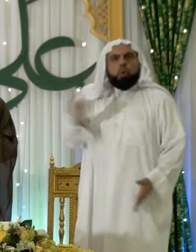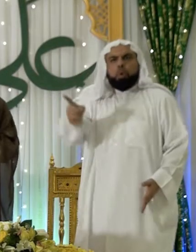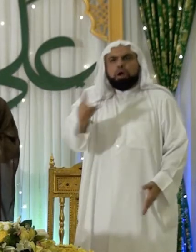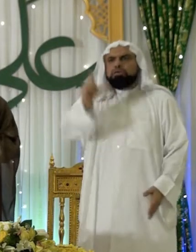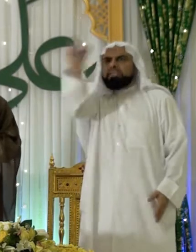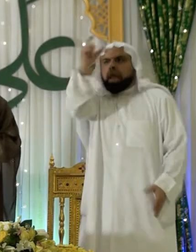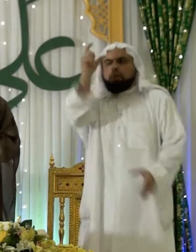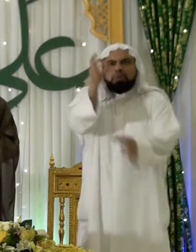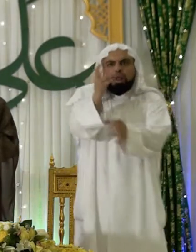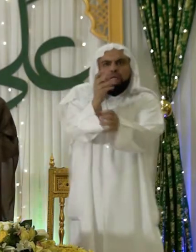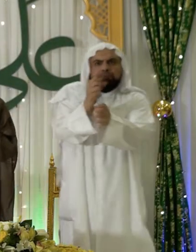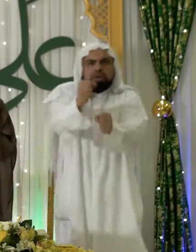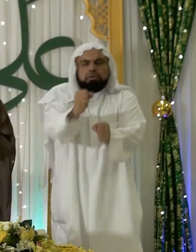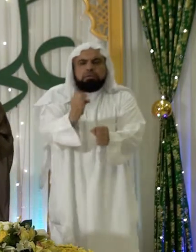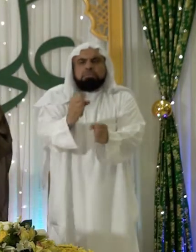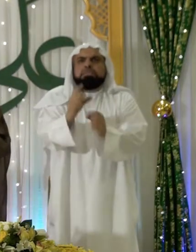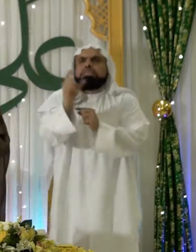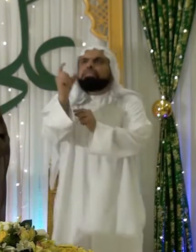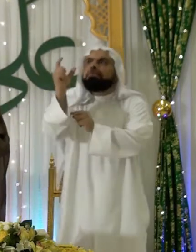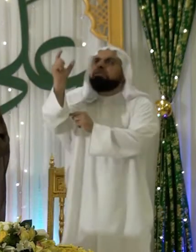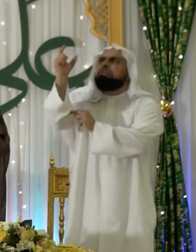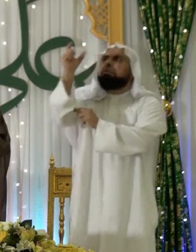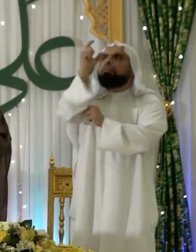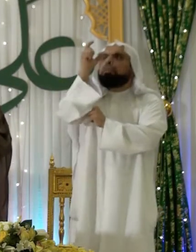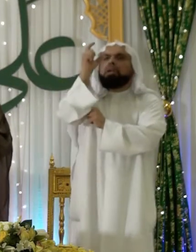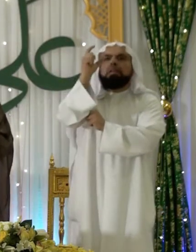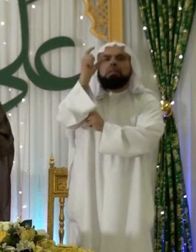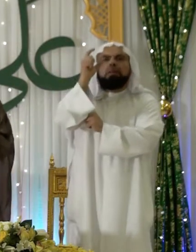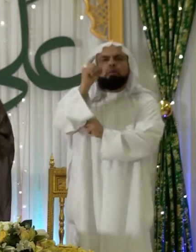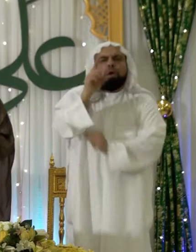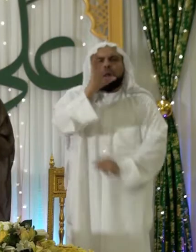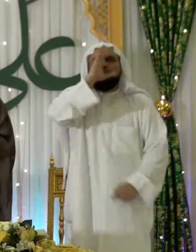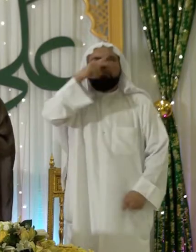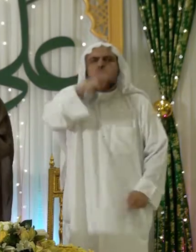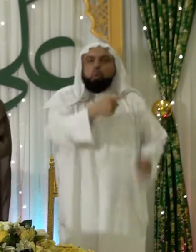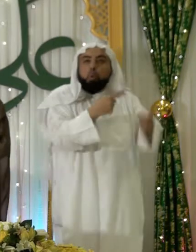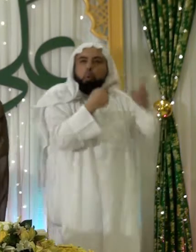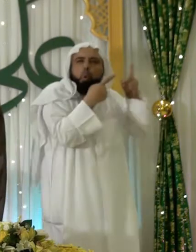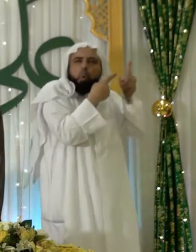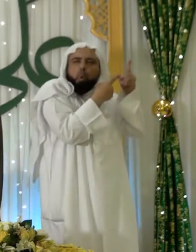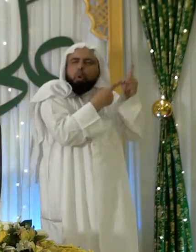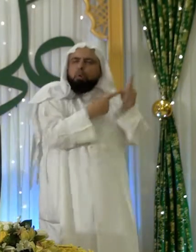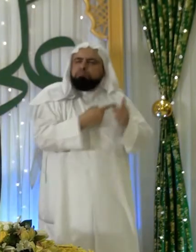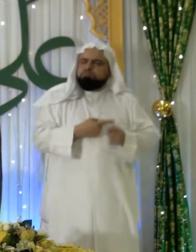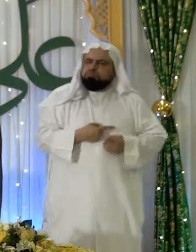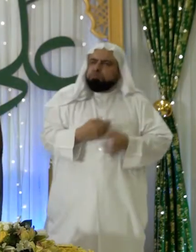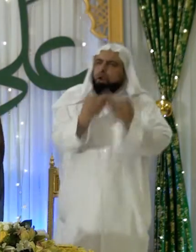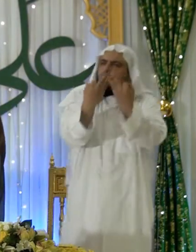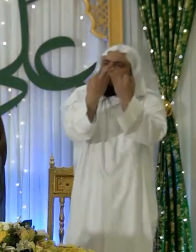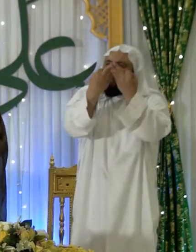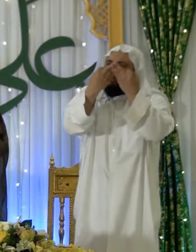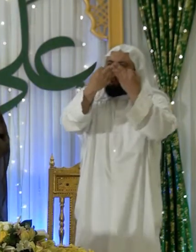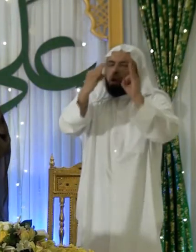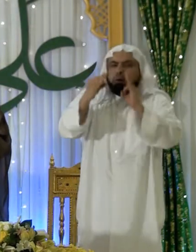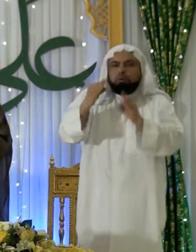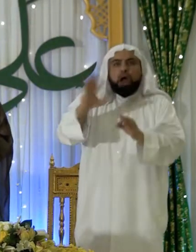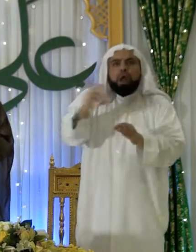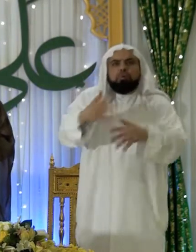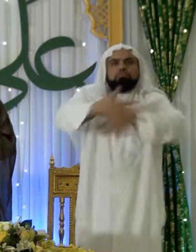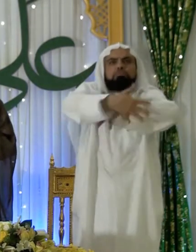الإسلام الذي عرفه علي قبل أن يعرفه أحد